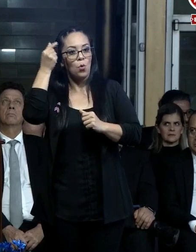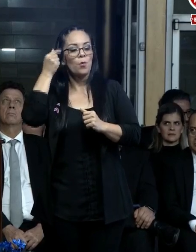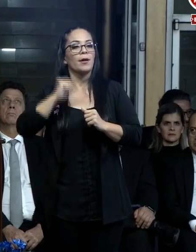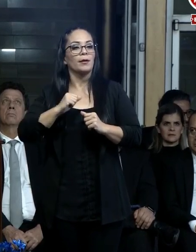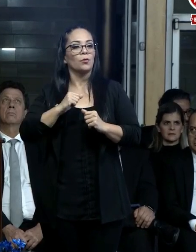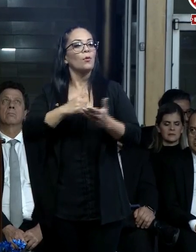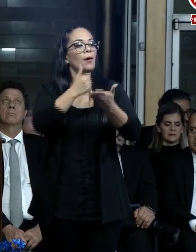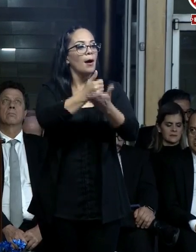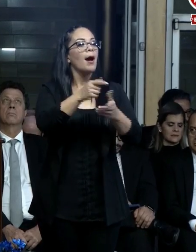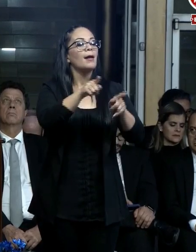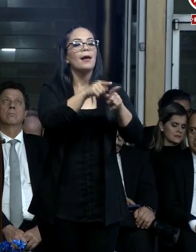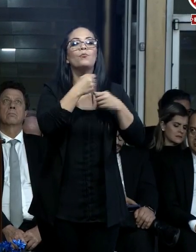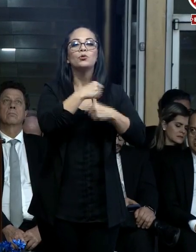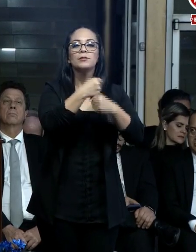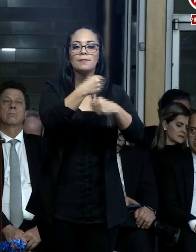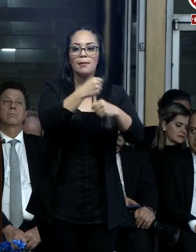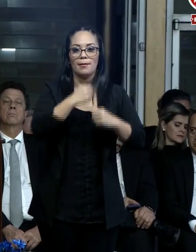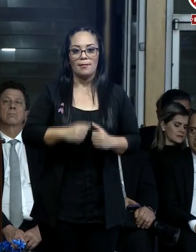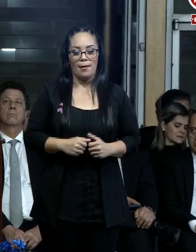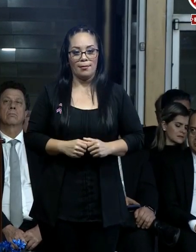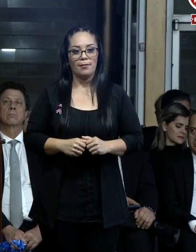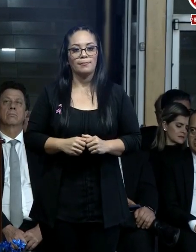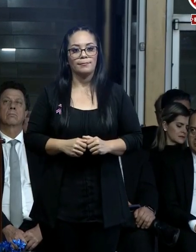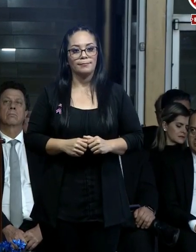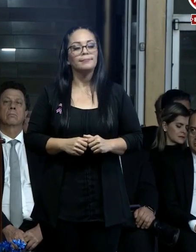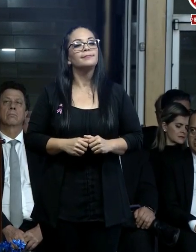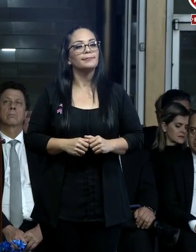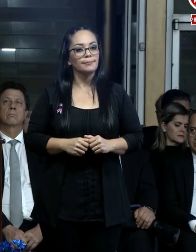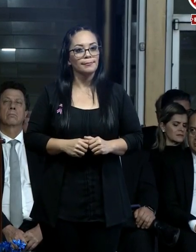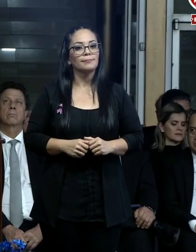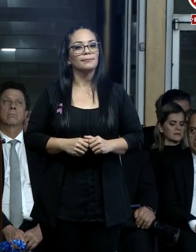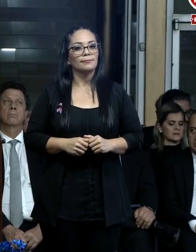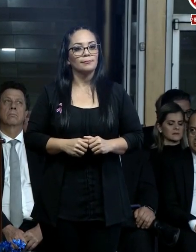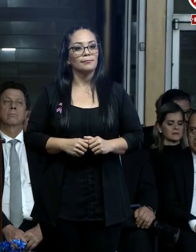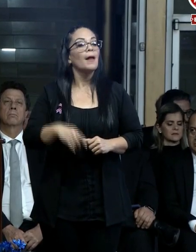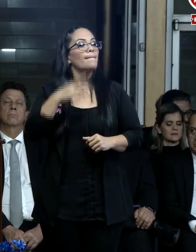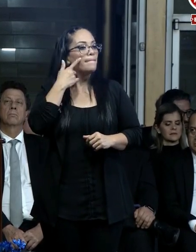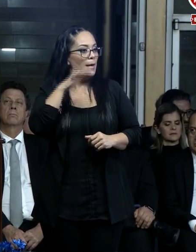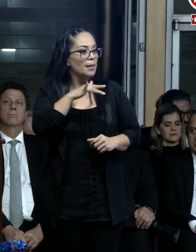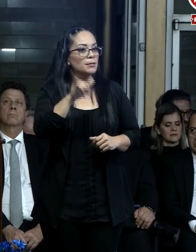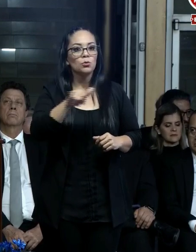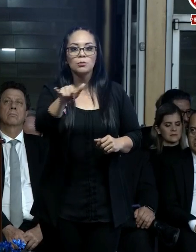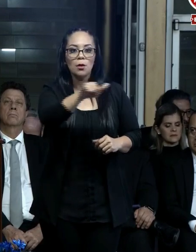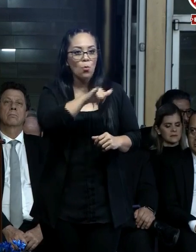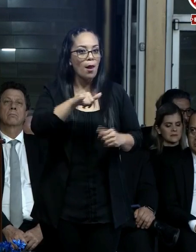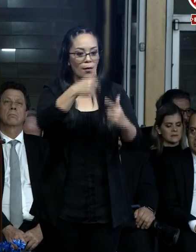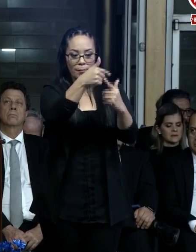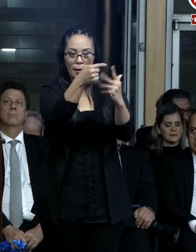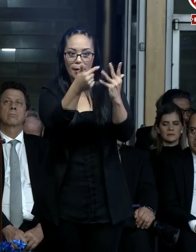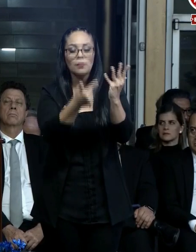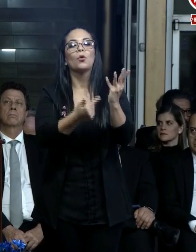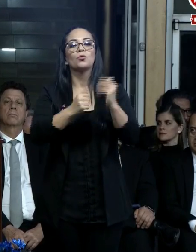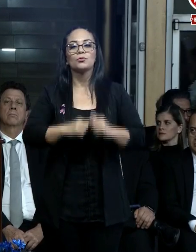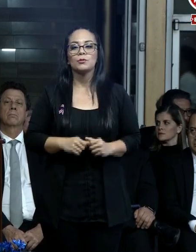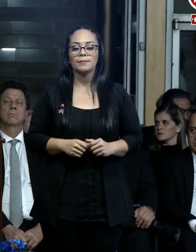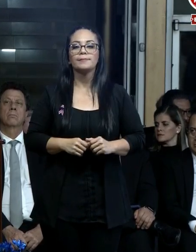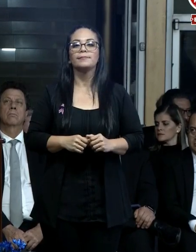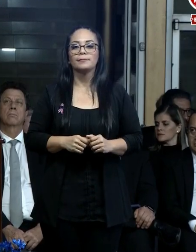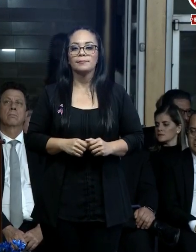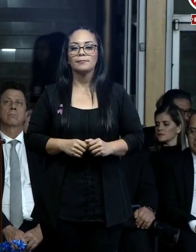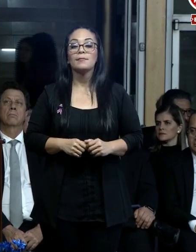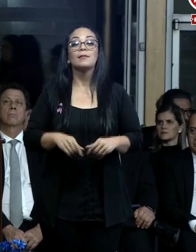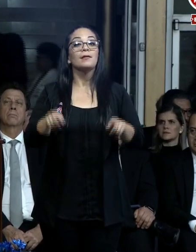municipal correspondiente, similares en magnitud y número, y al igual